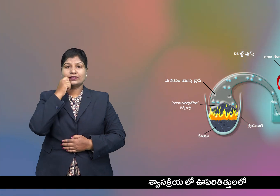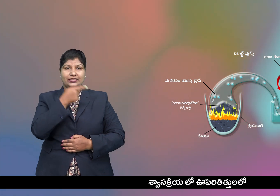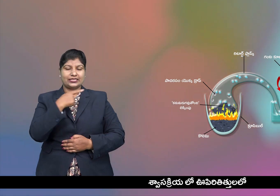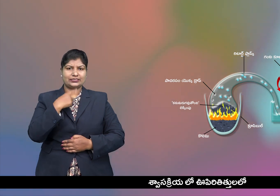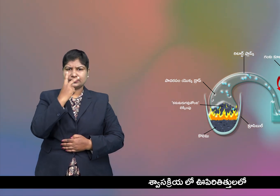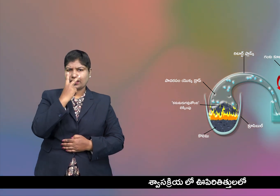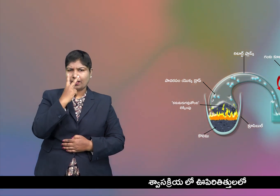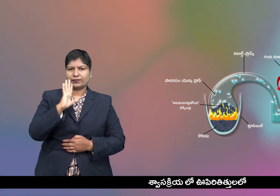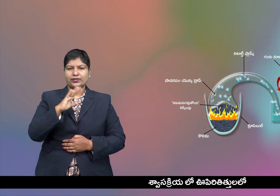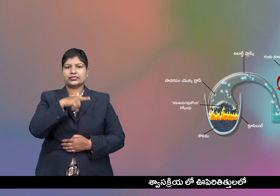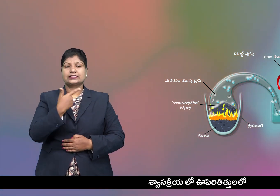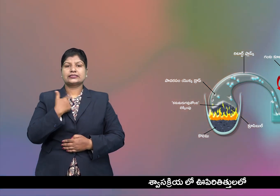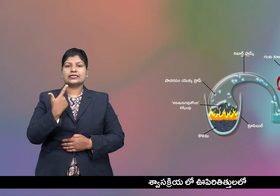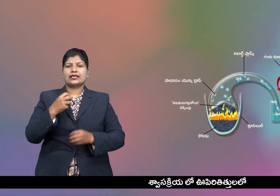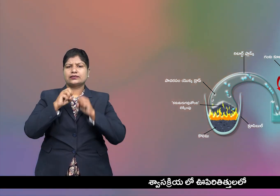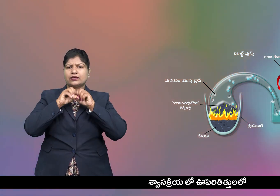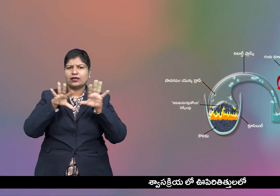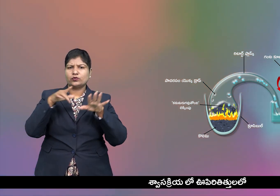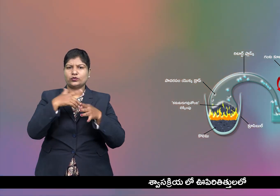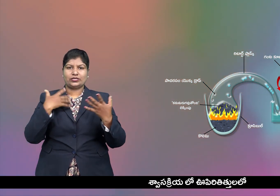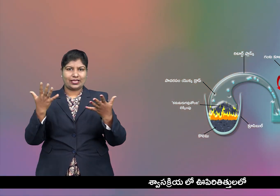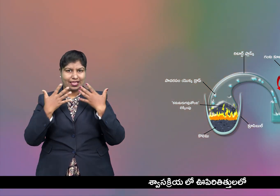శ్వాసక్రియలో ఊపిరితిత్తులలో